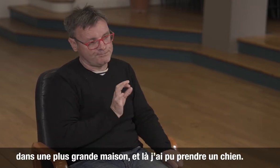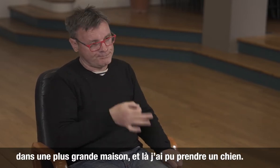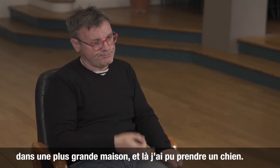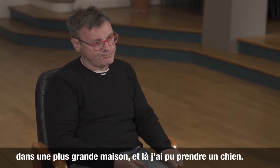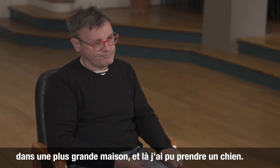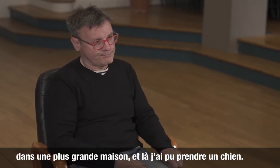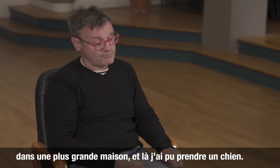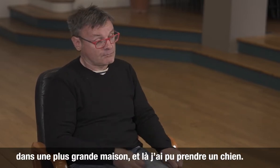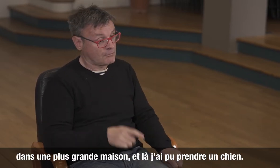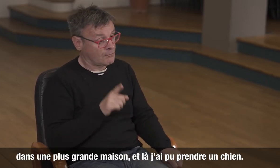j'ai pu prendre un chien.